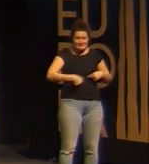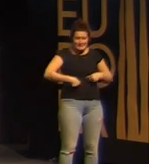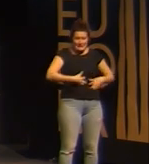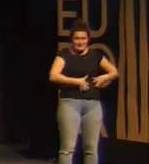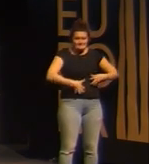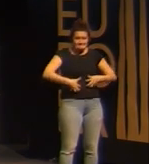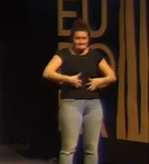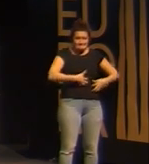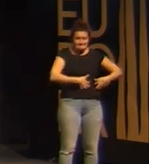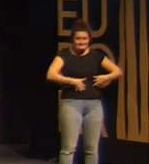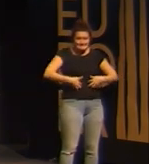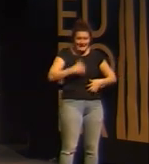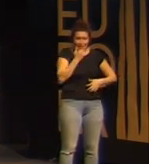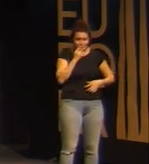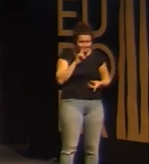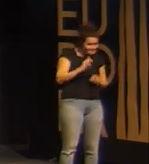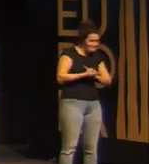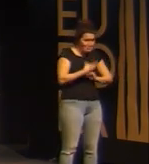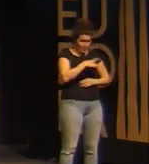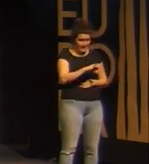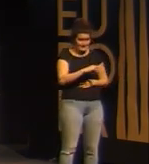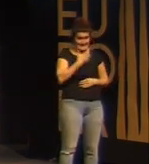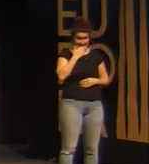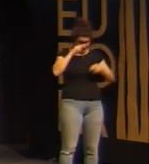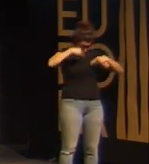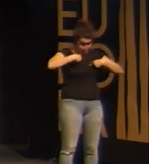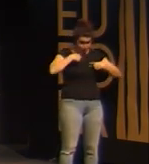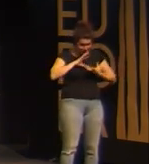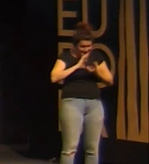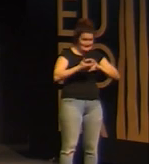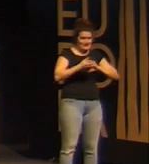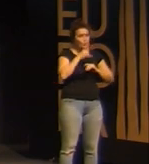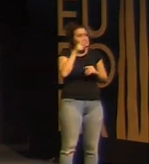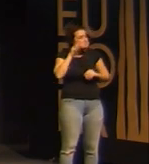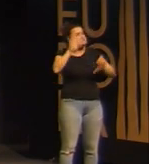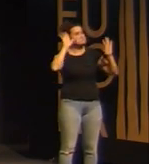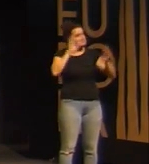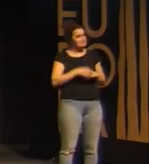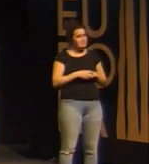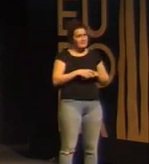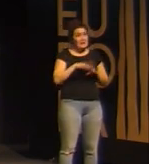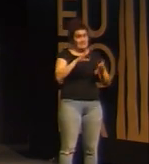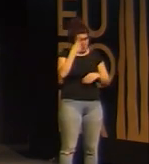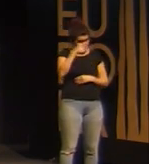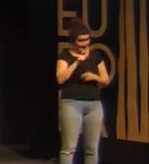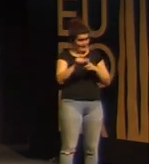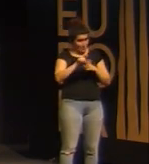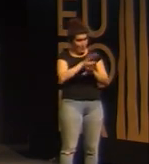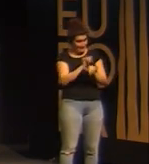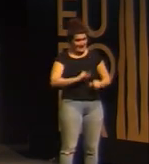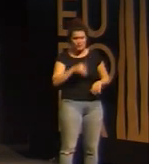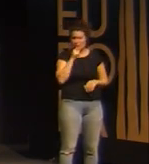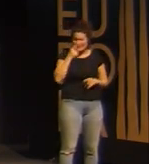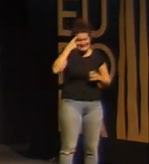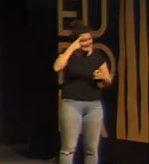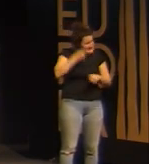transformas tú si te transformas tu post tú verás lo que haces pero es el final de la película es que insisto mucho en